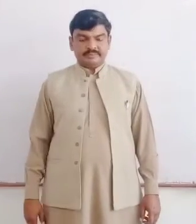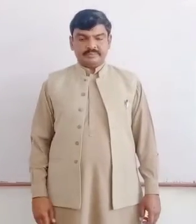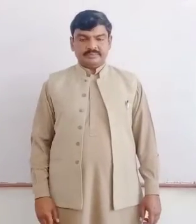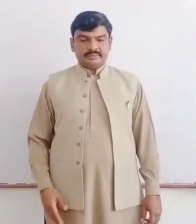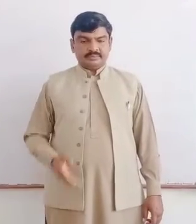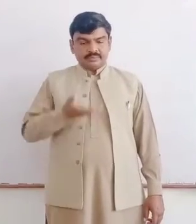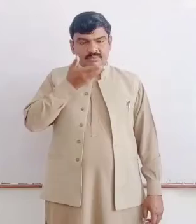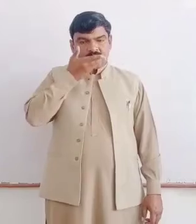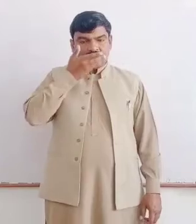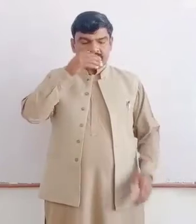सीपियां,